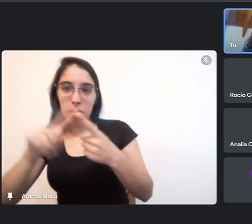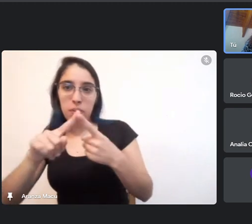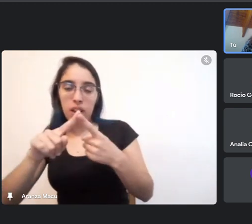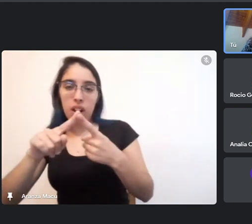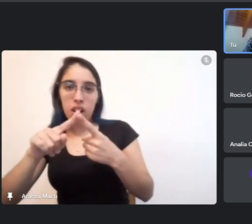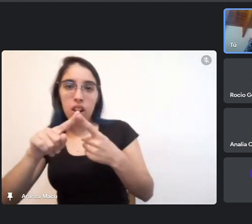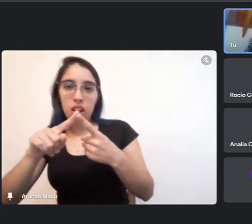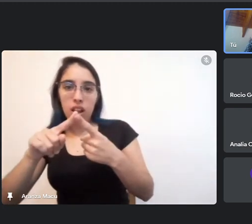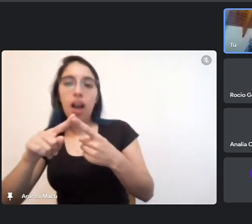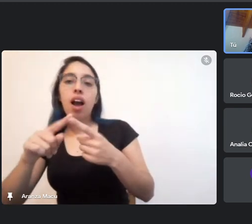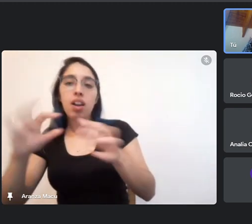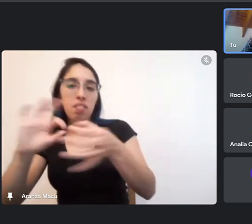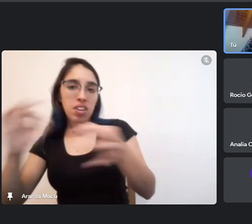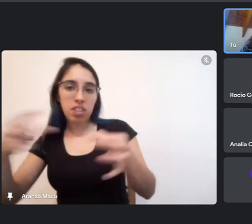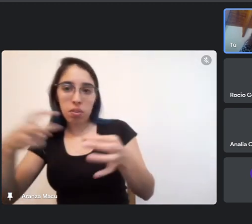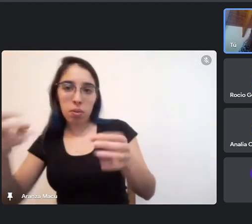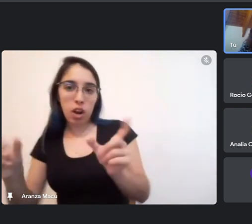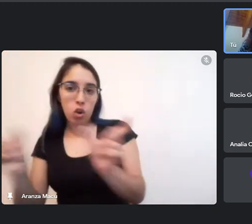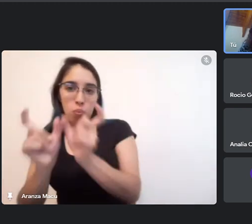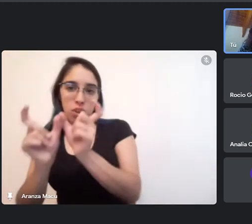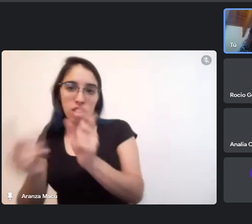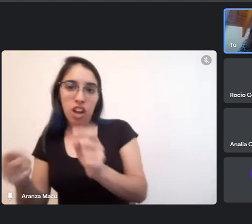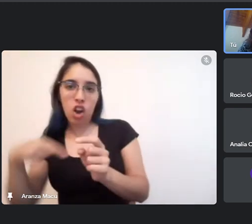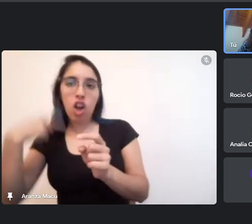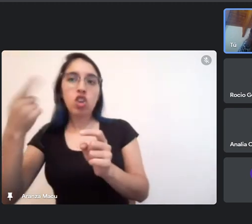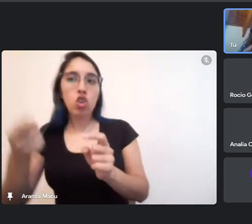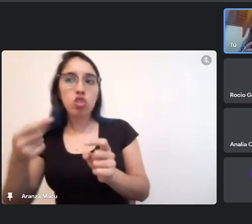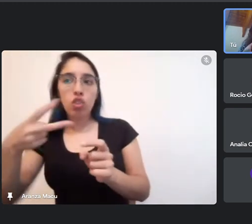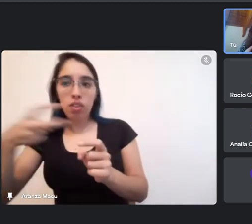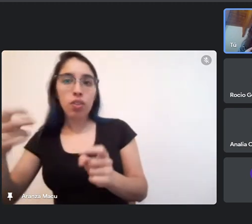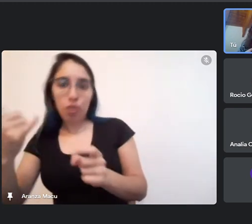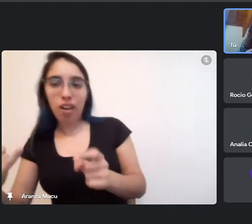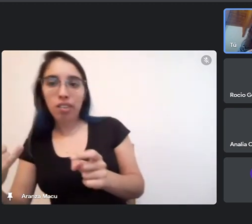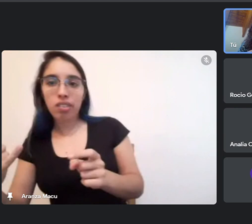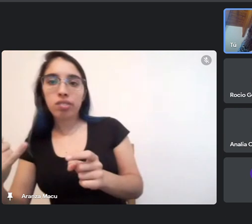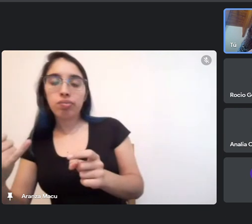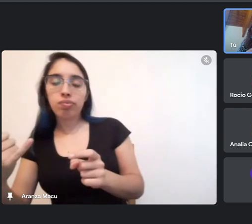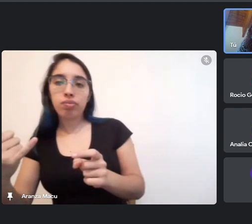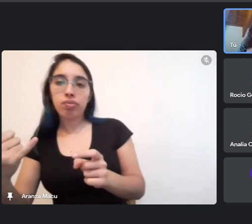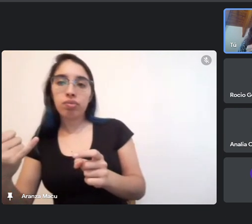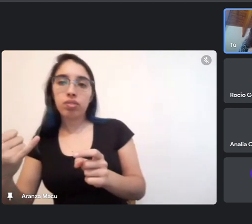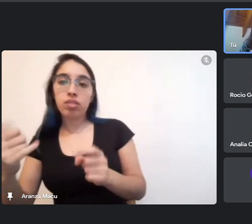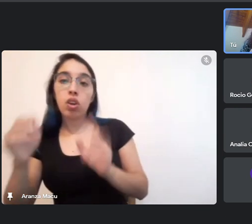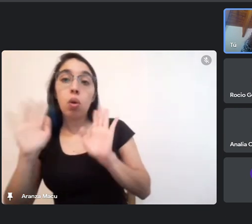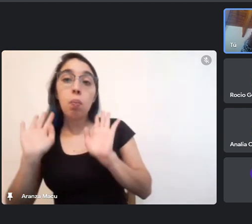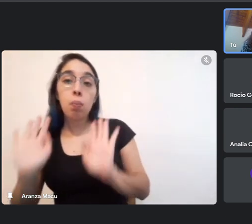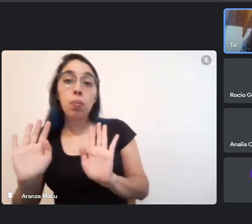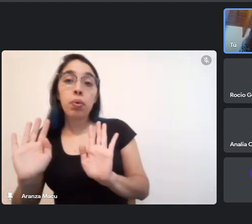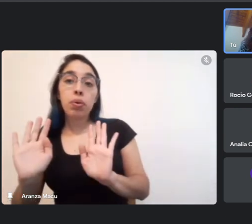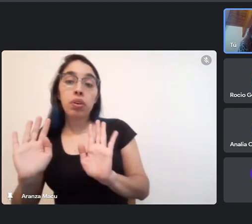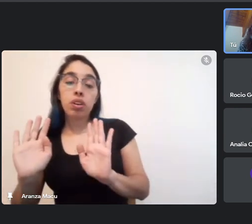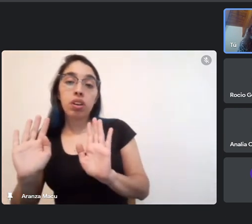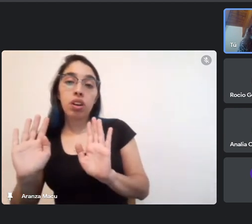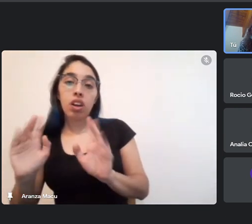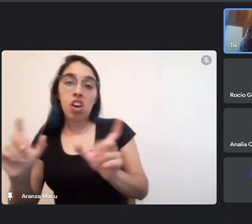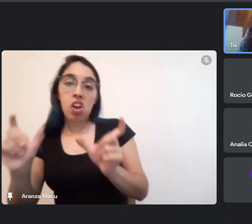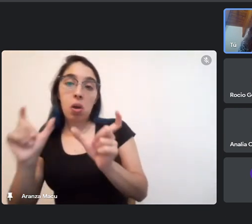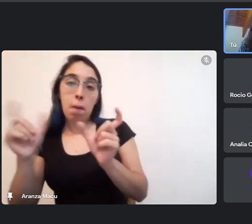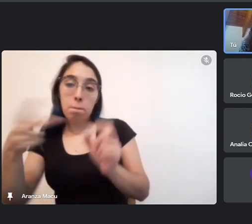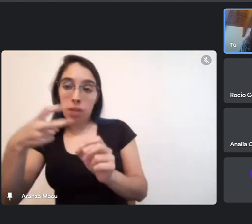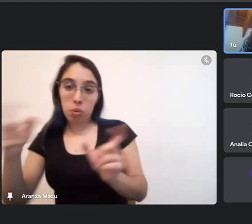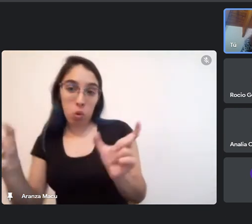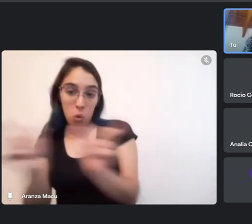que encontrar, porque no siempre los verbos están juntos. A veces en el medio